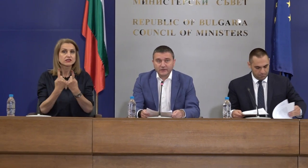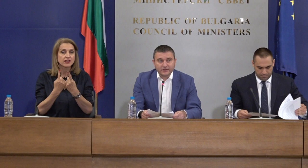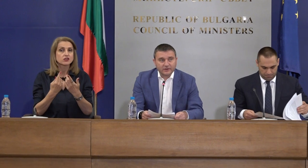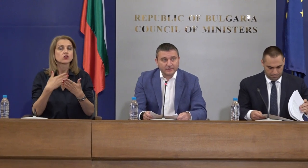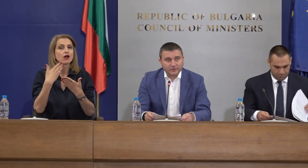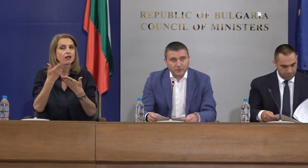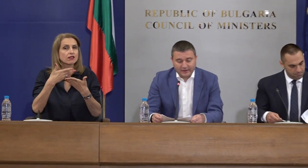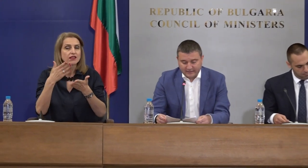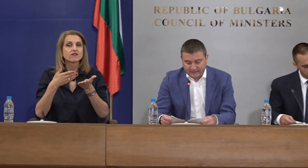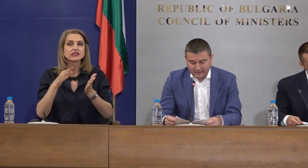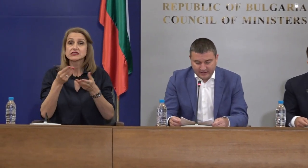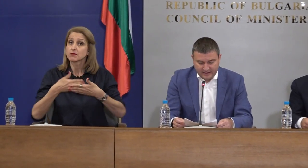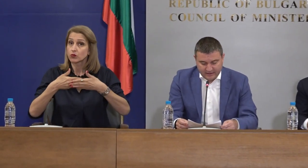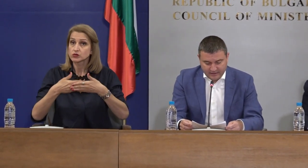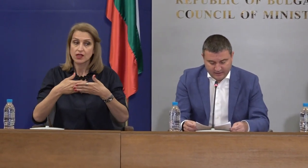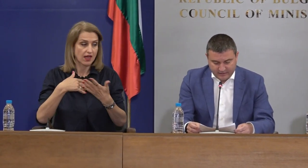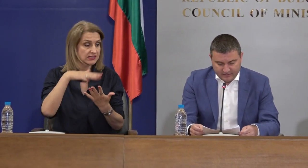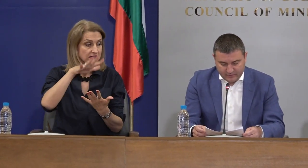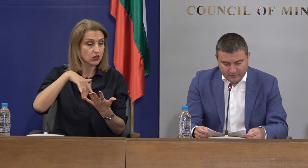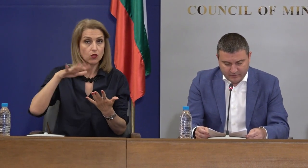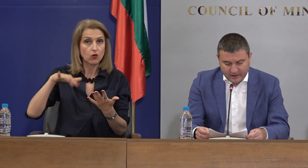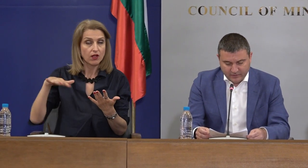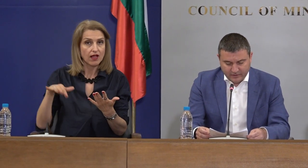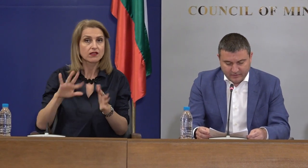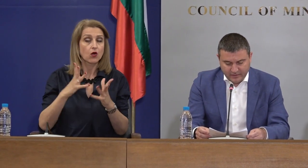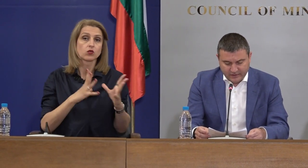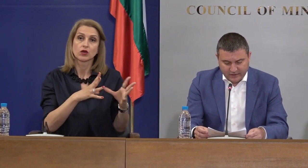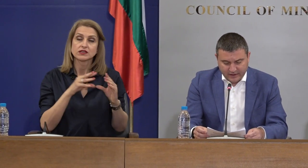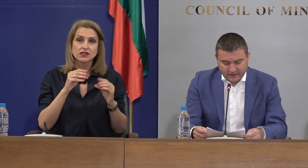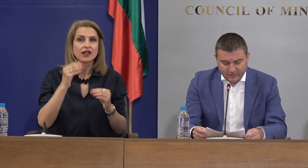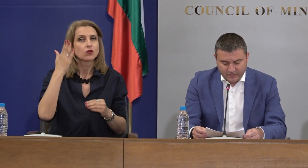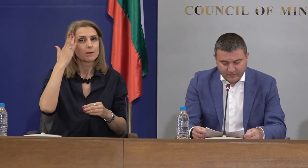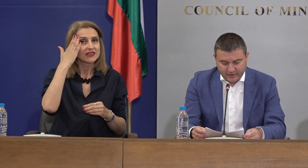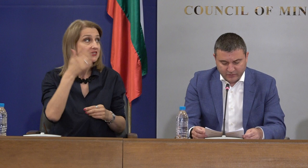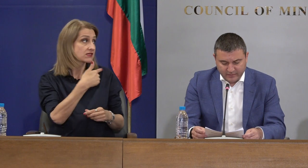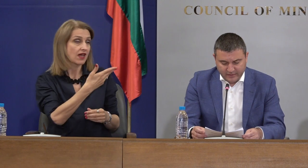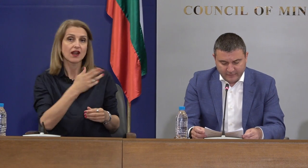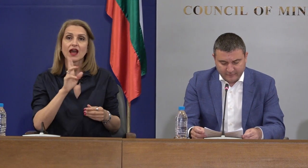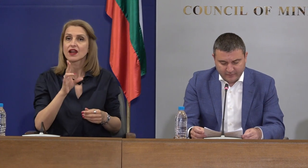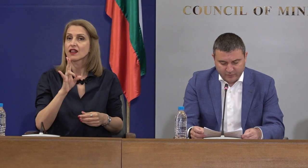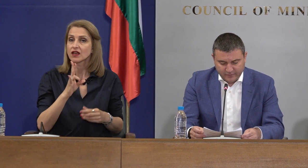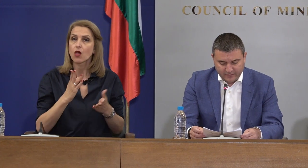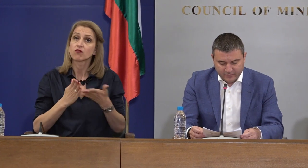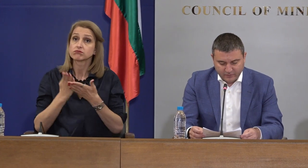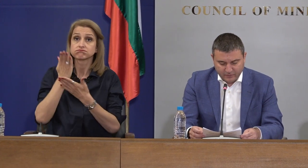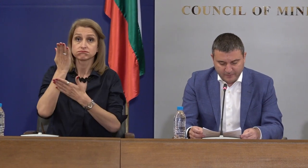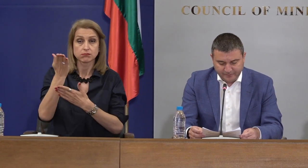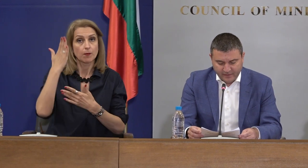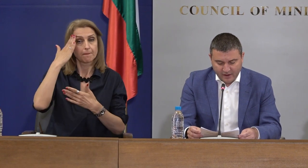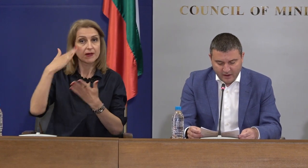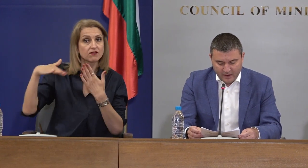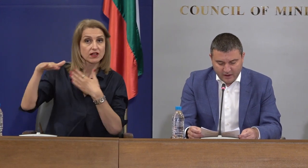запозная с докладът, който заедно с министър Караниколов внесохме в